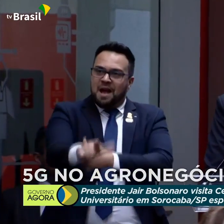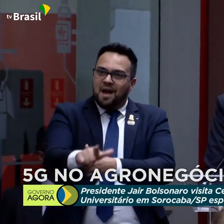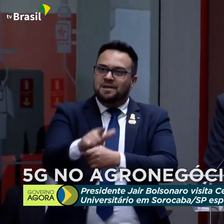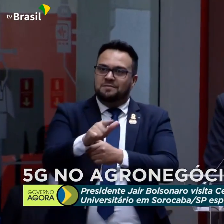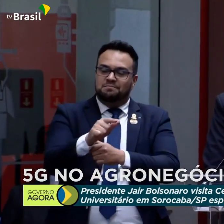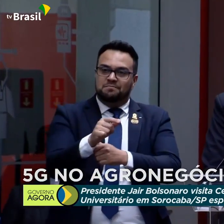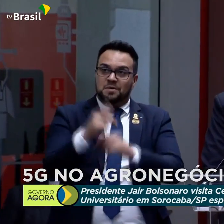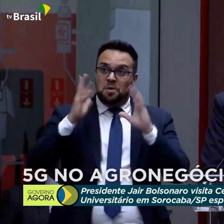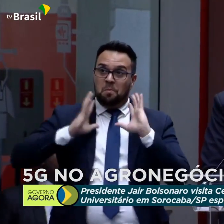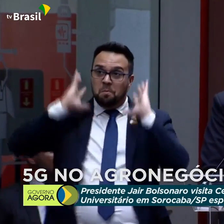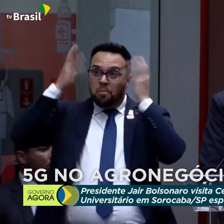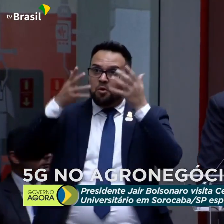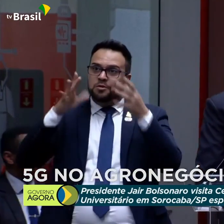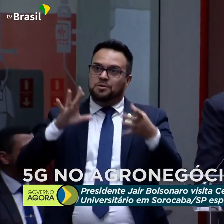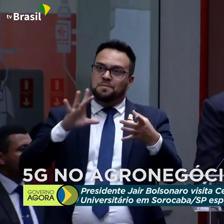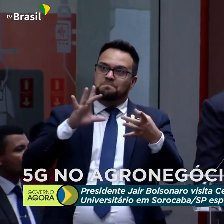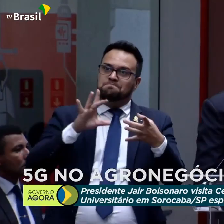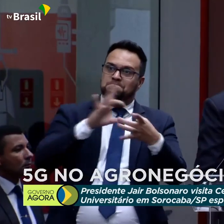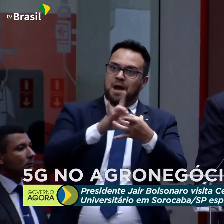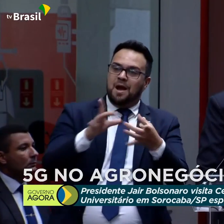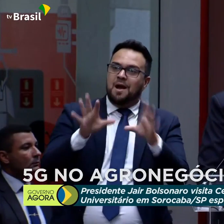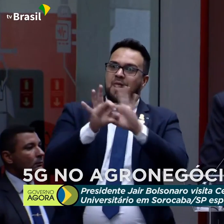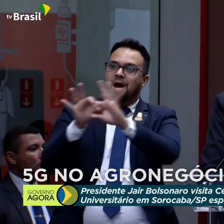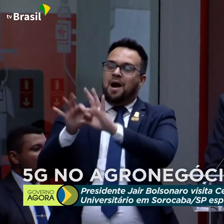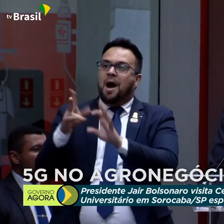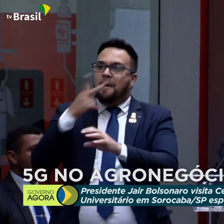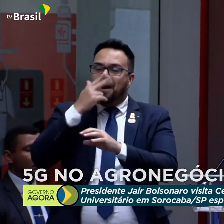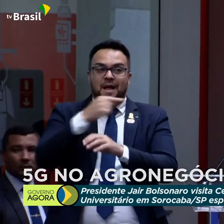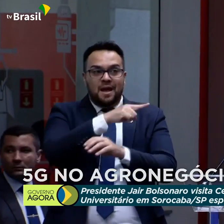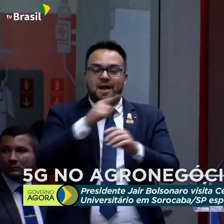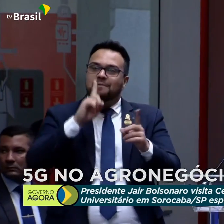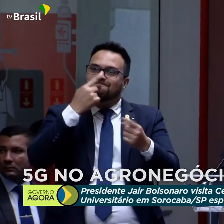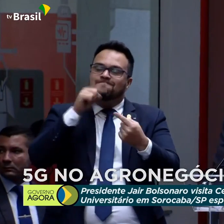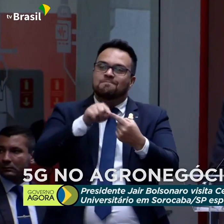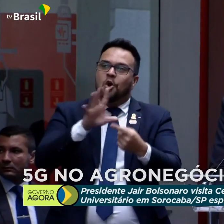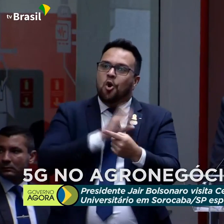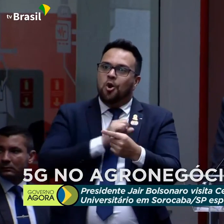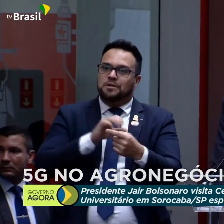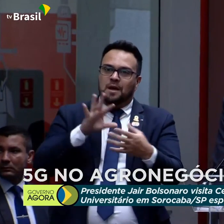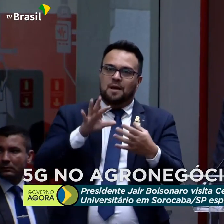Pontes afeta a poligamia na ciência e tecnologia.